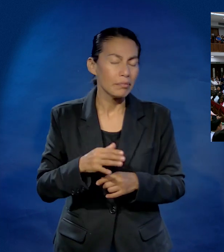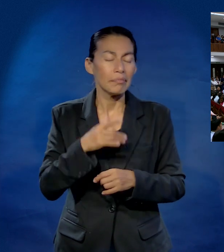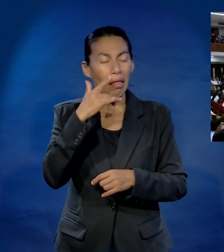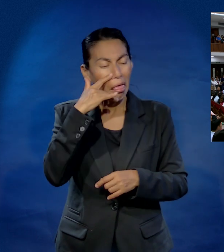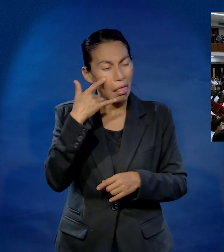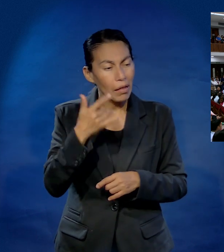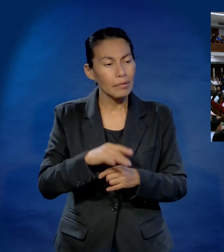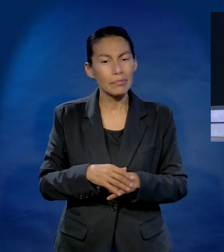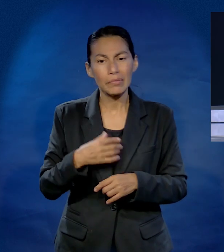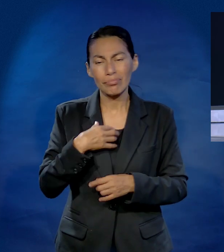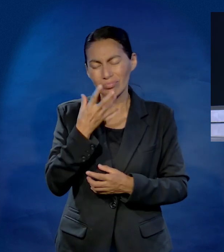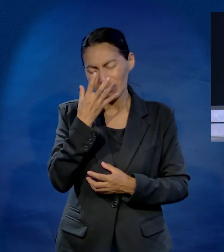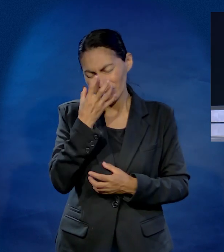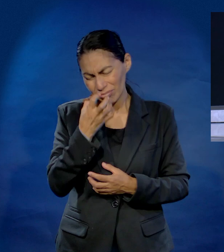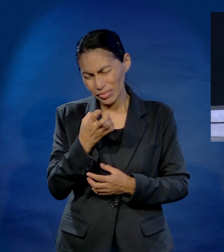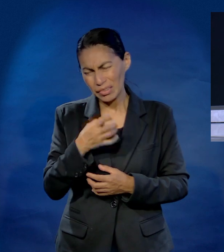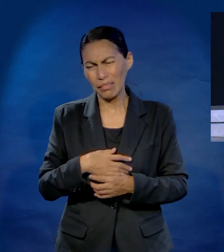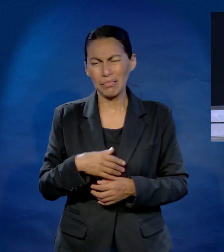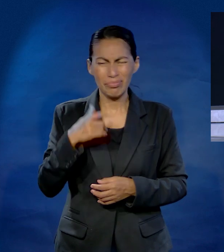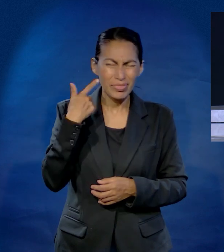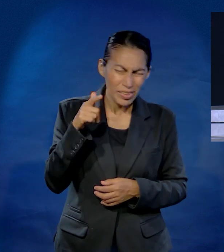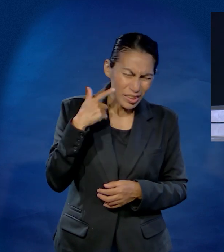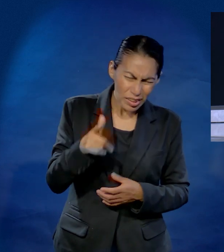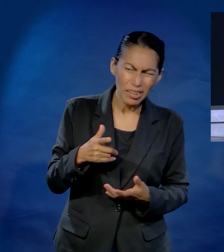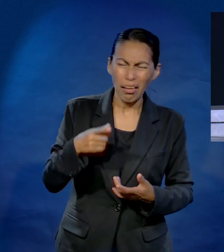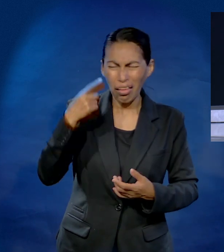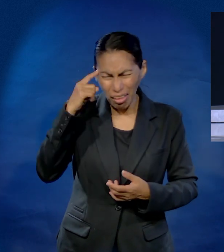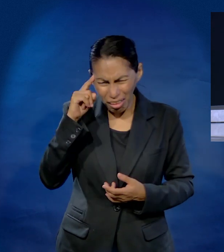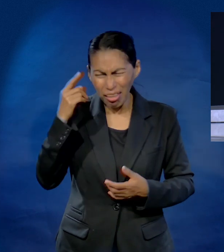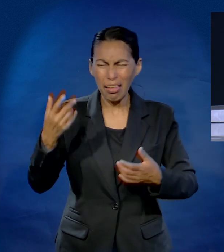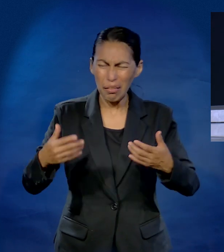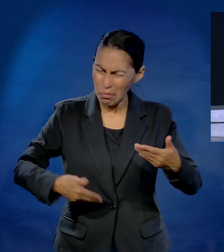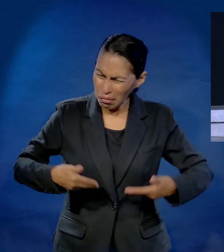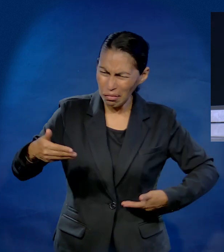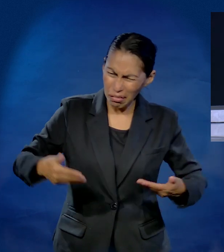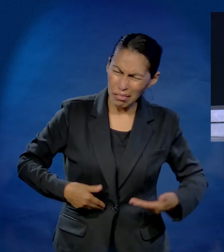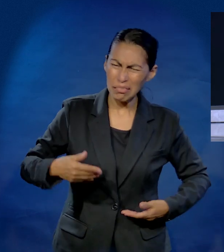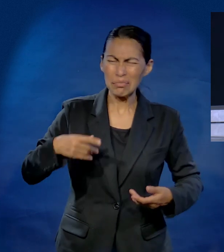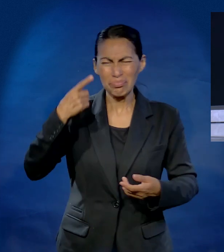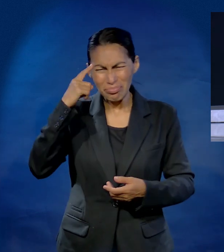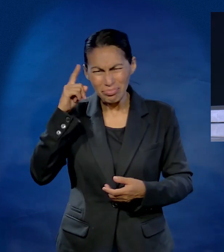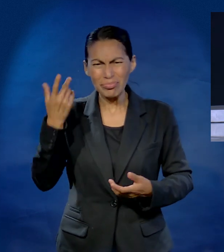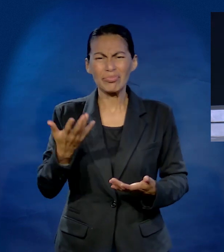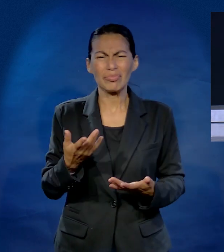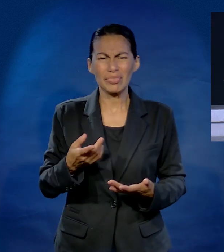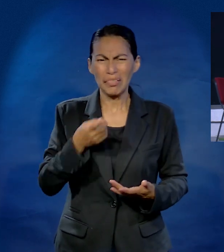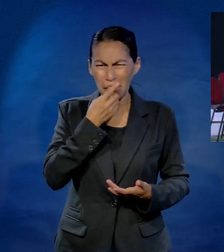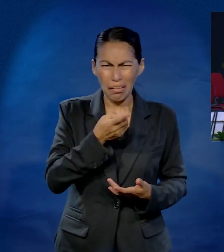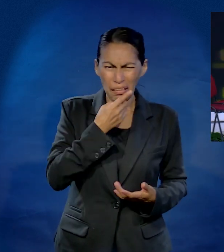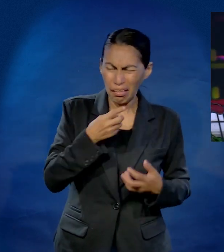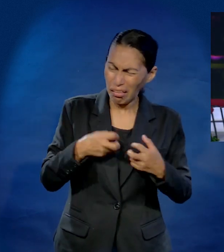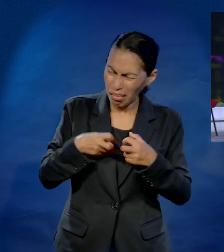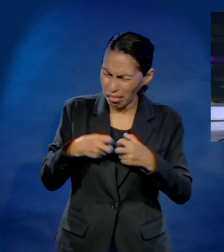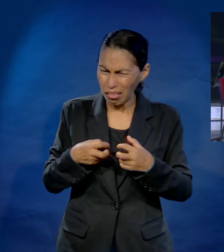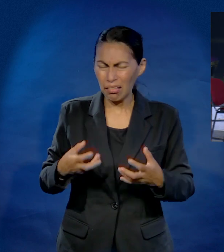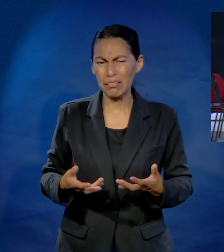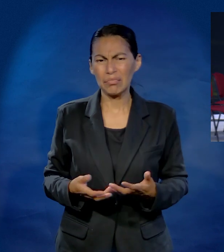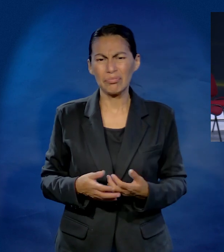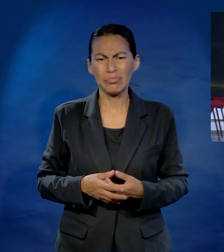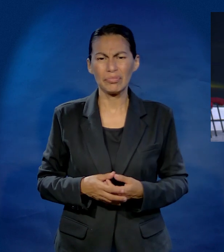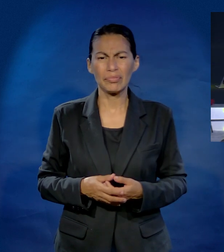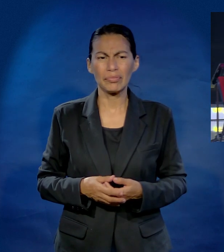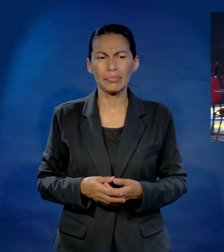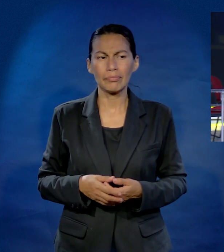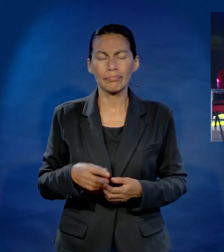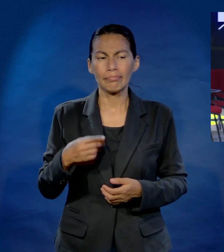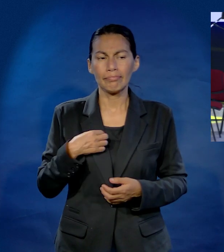de mi grano. Mijo, ni se van a dar cuenta. Y ahí estuvo animándome y fui. Y ahí voy todo triste. Oh, yo